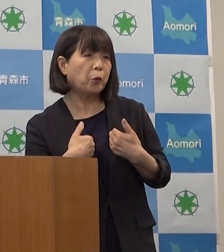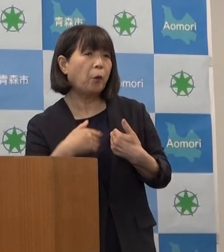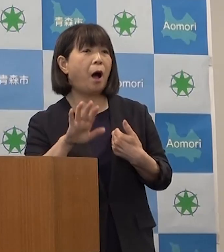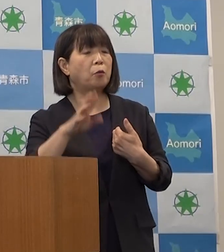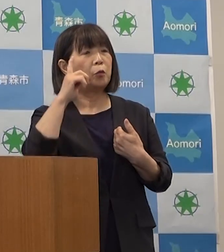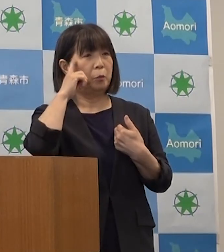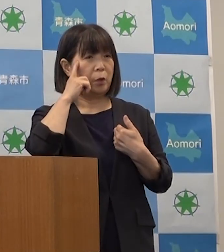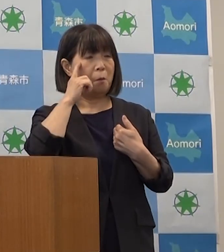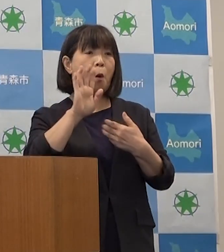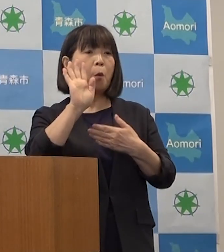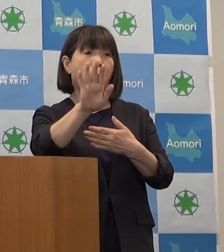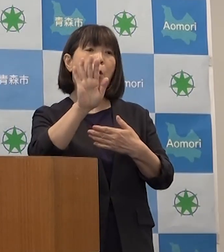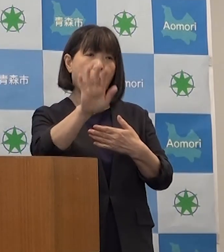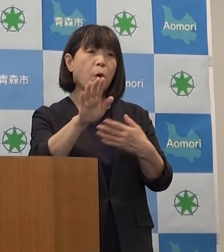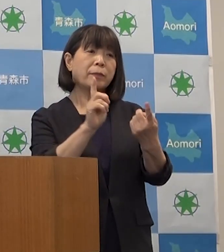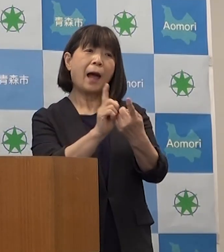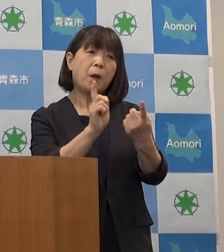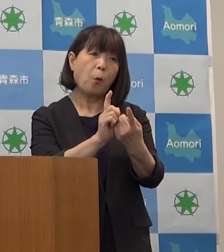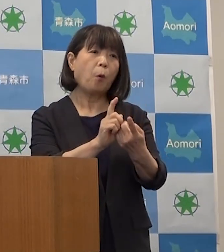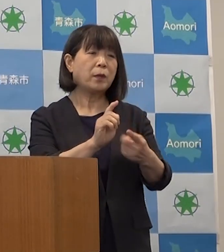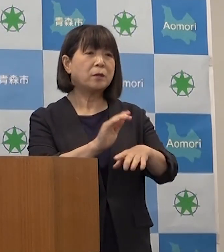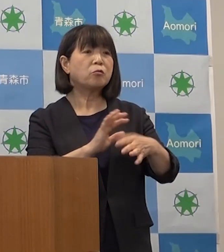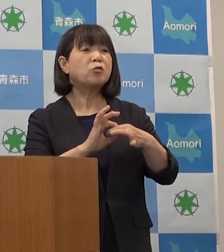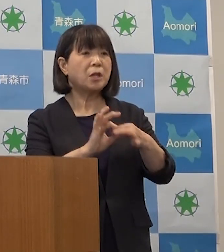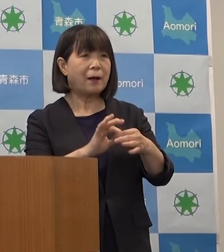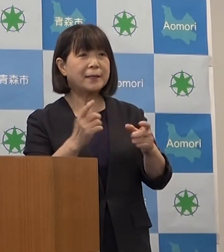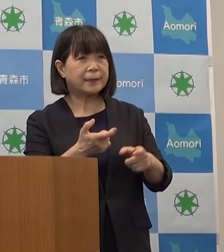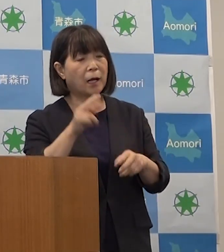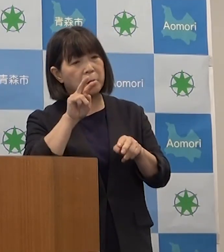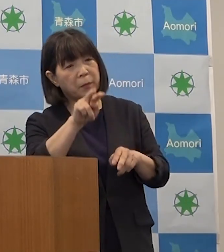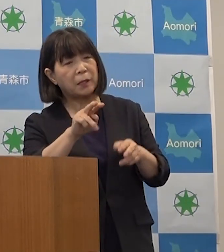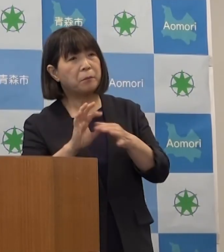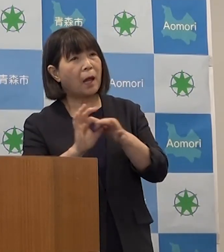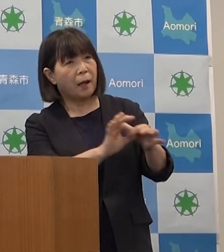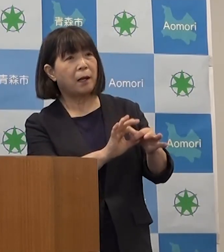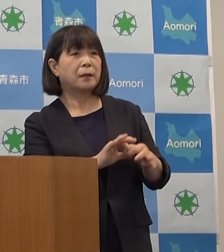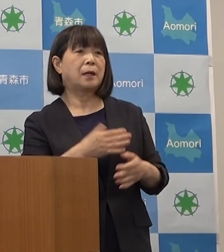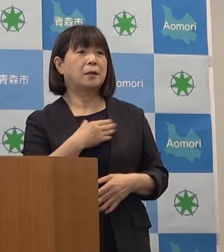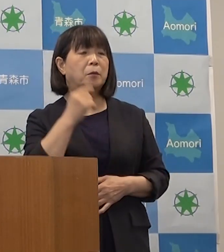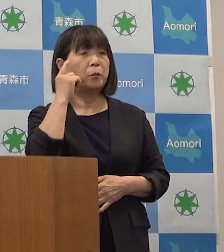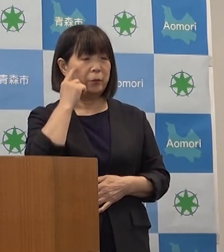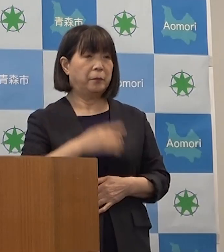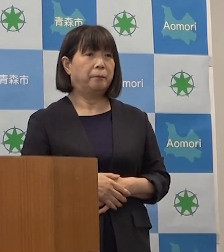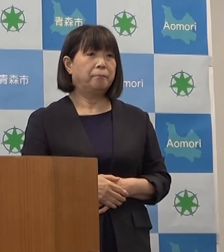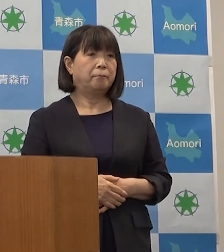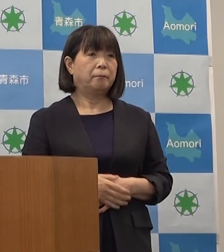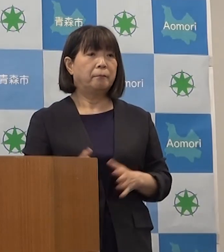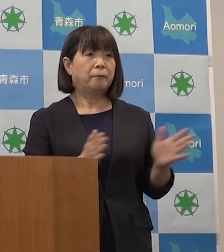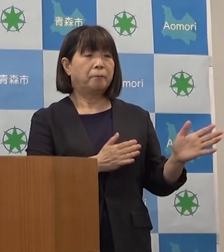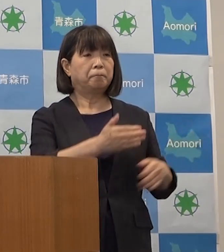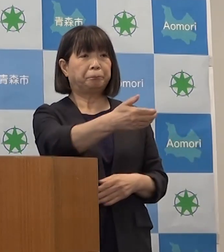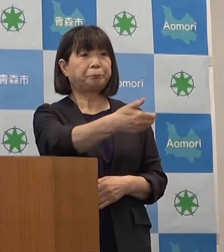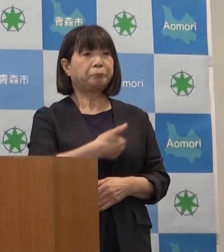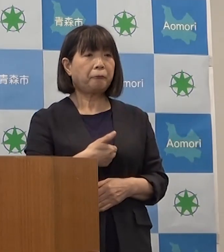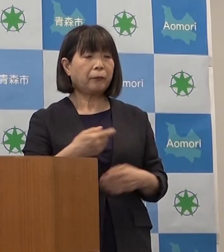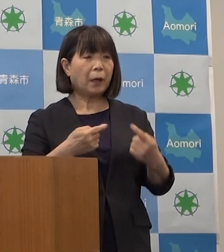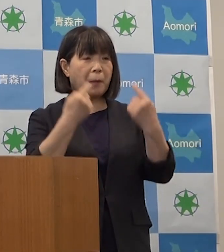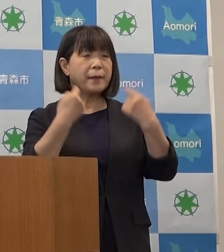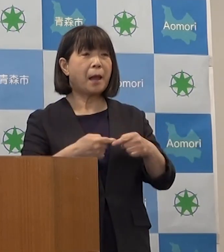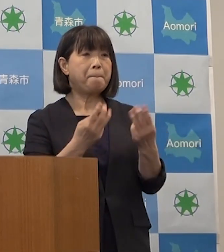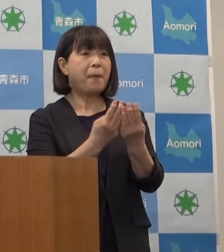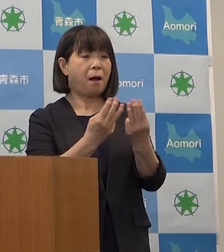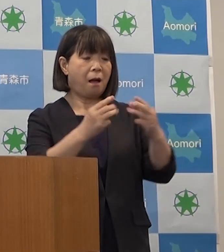こはしっかりと見ながら考えていきたいと思っています。 最後にします。マイナーカードについてです